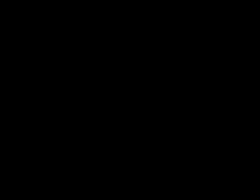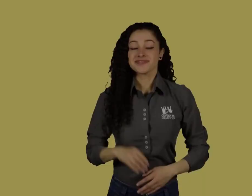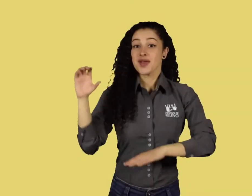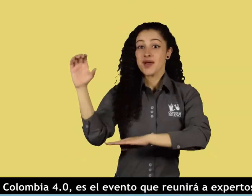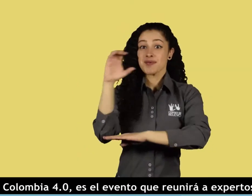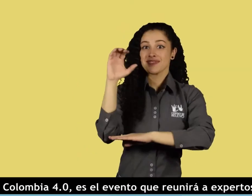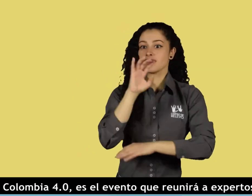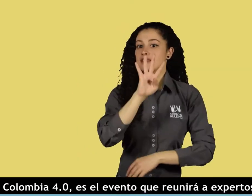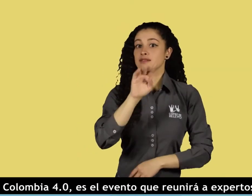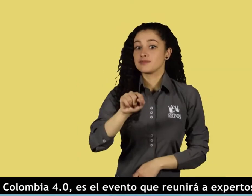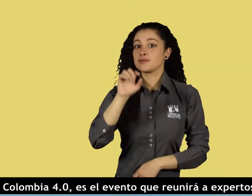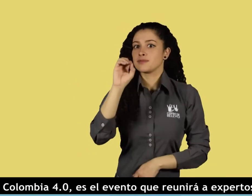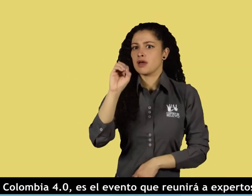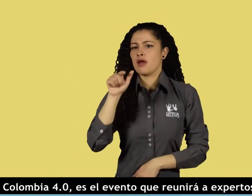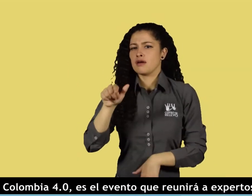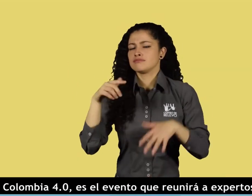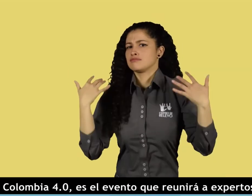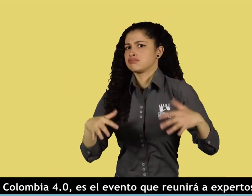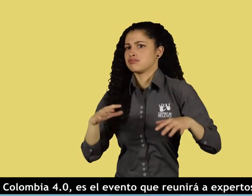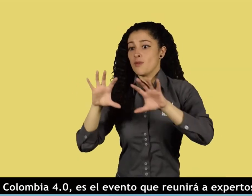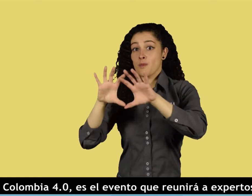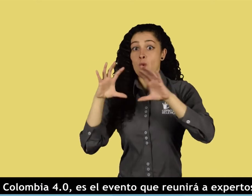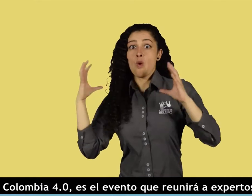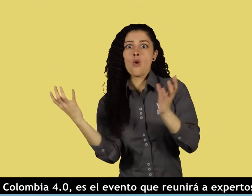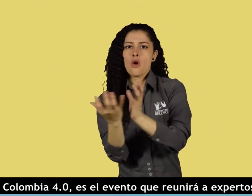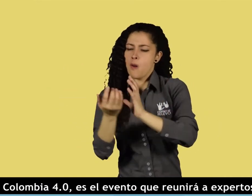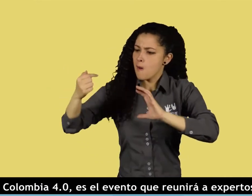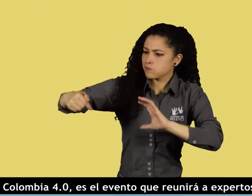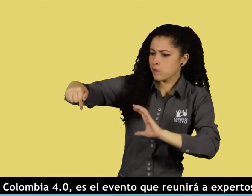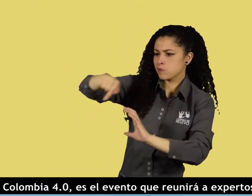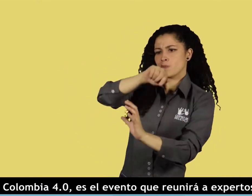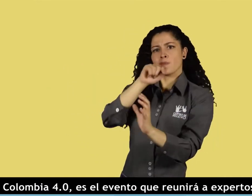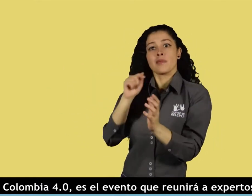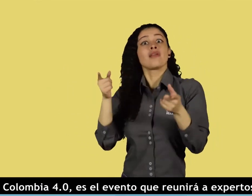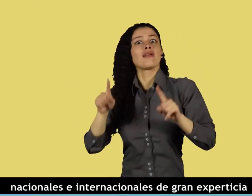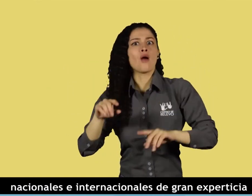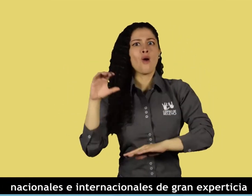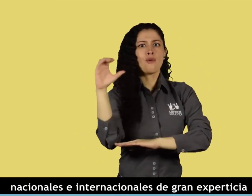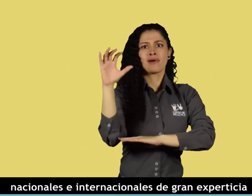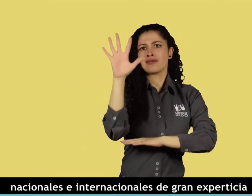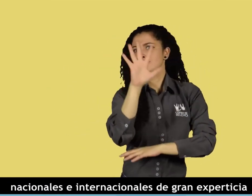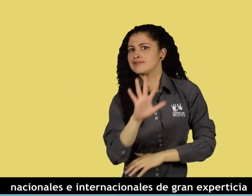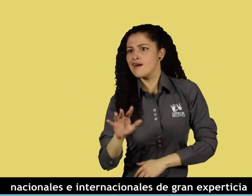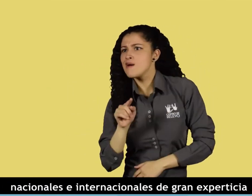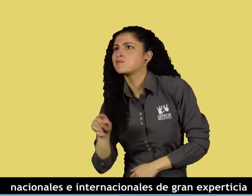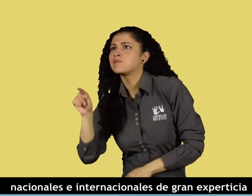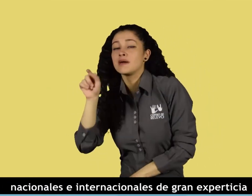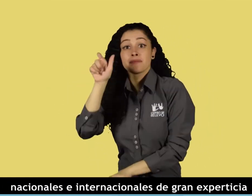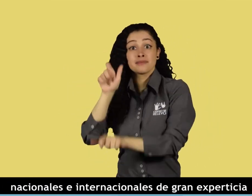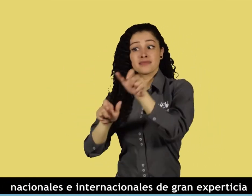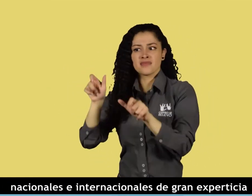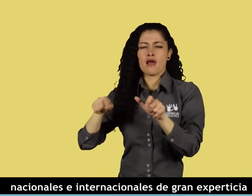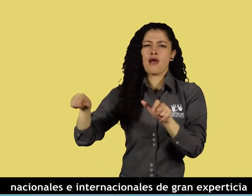Colombia 4.0 es el evento que reunirá a expertos nacionales e internacionales de gran experticia en